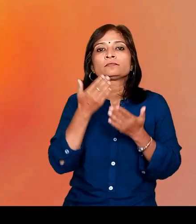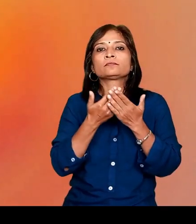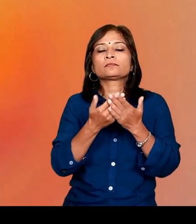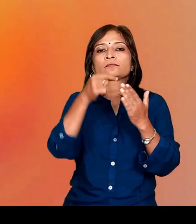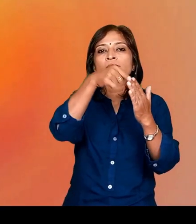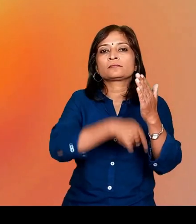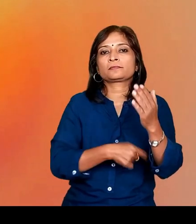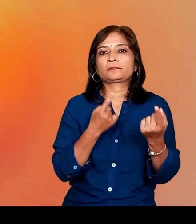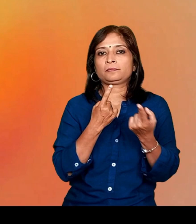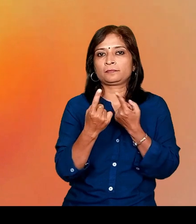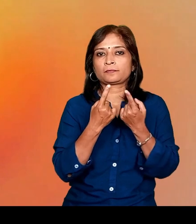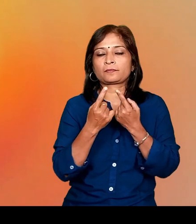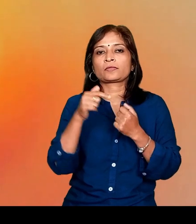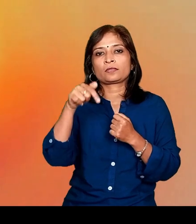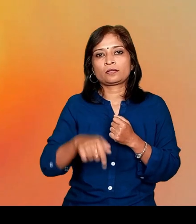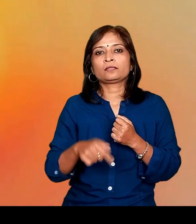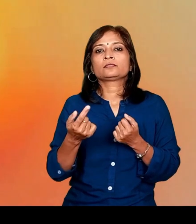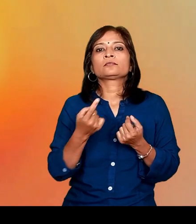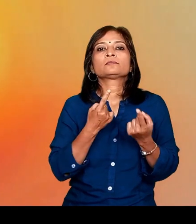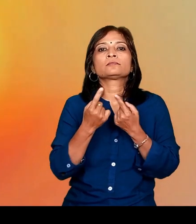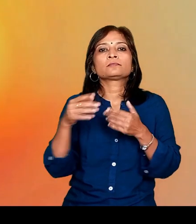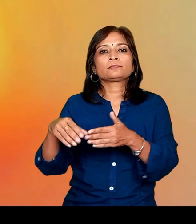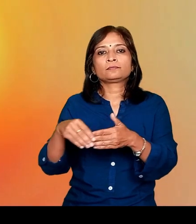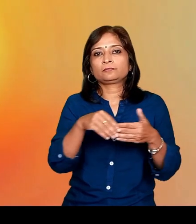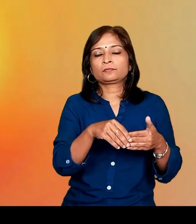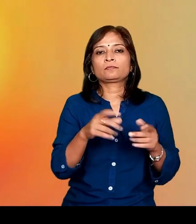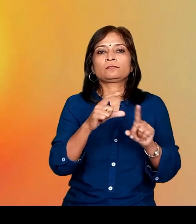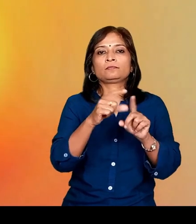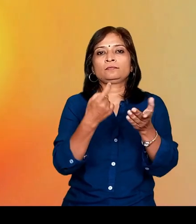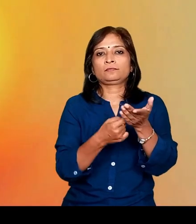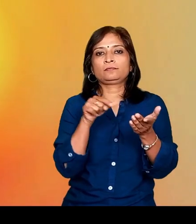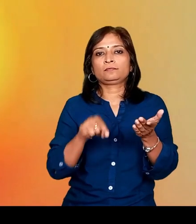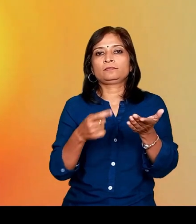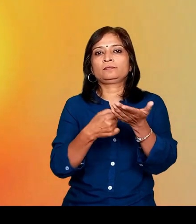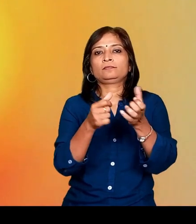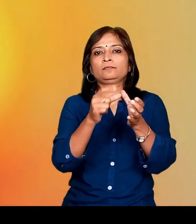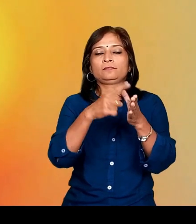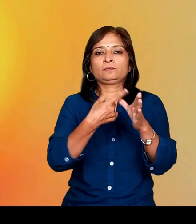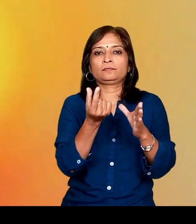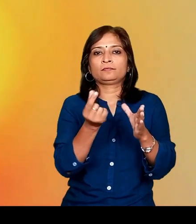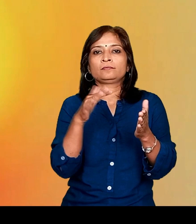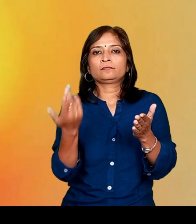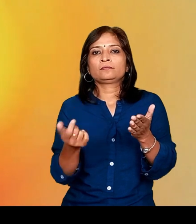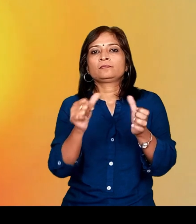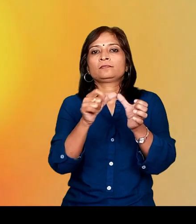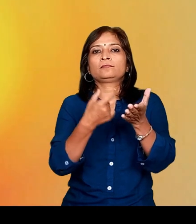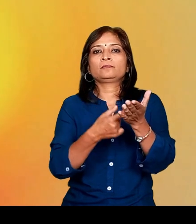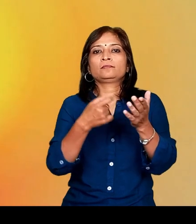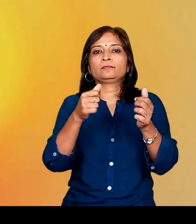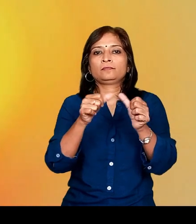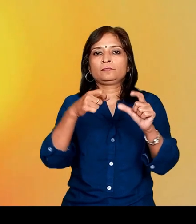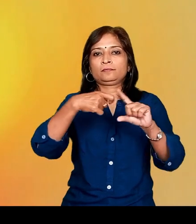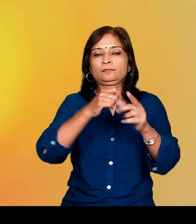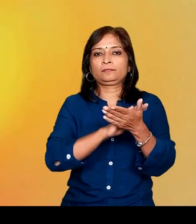में विस्तार से चर्चा करने के लिए आज हमारे साथ हैं डॉक्टर राजू अरगसर। आप संस्थान में